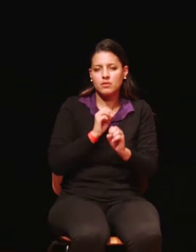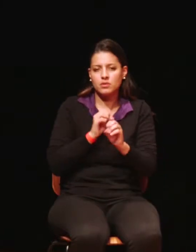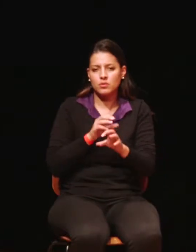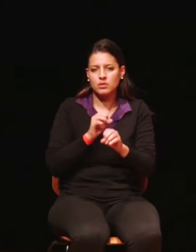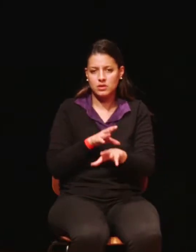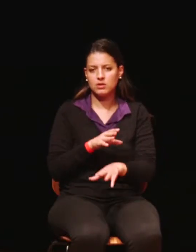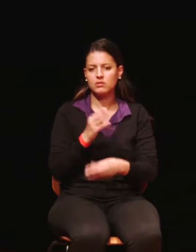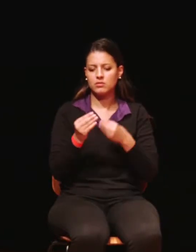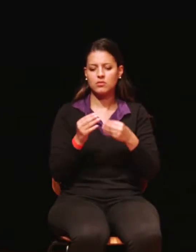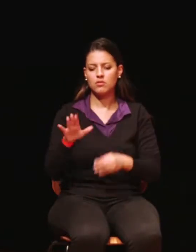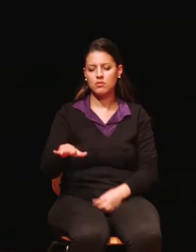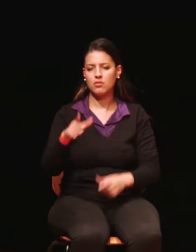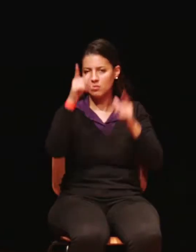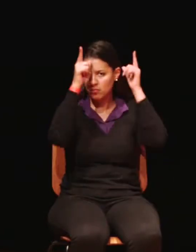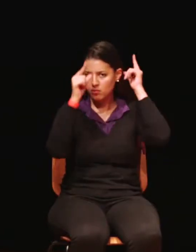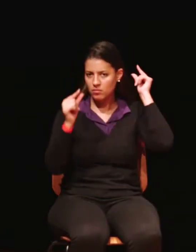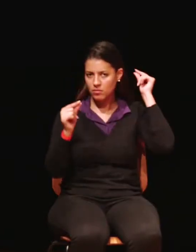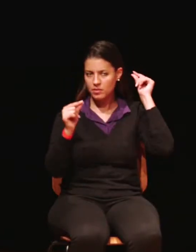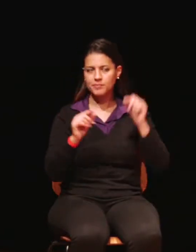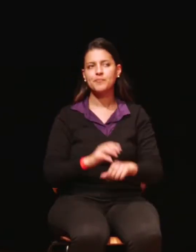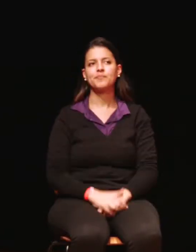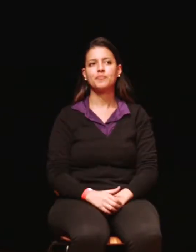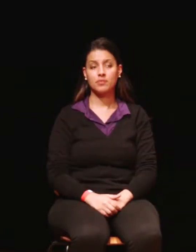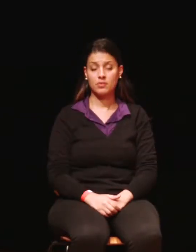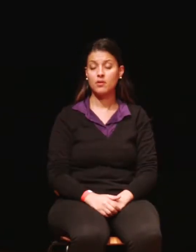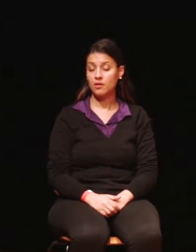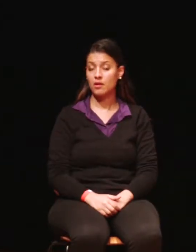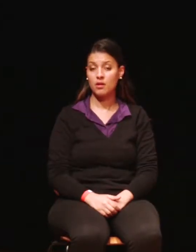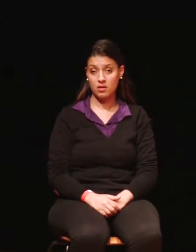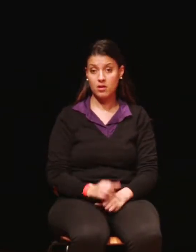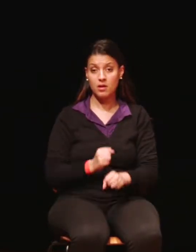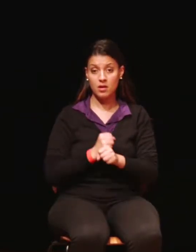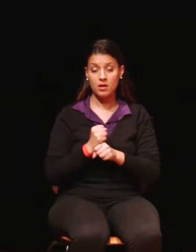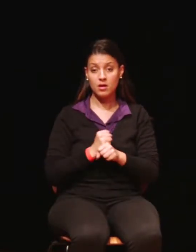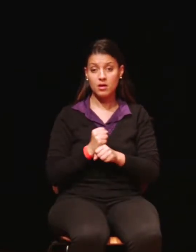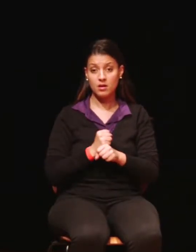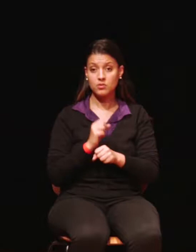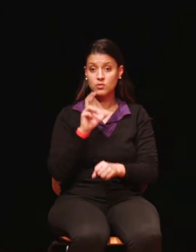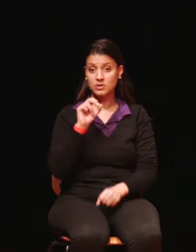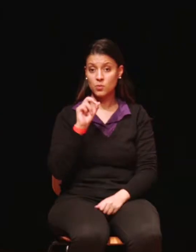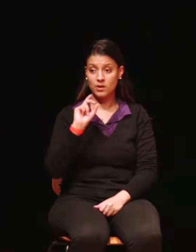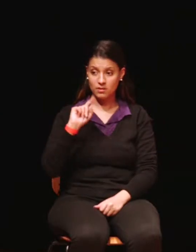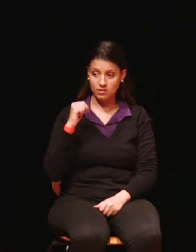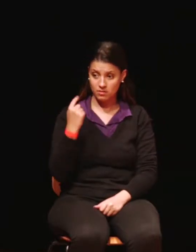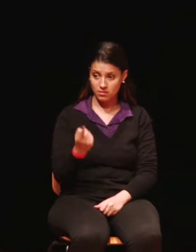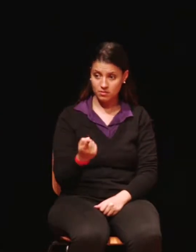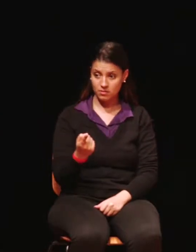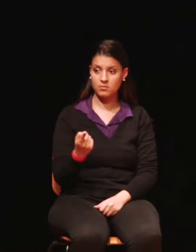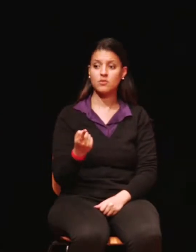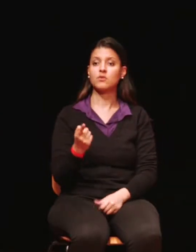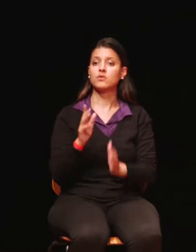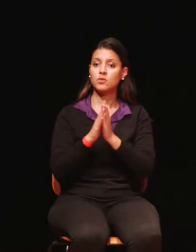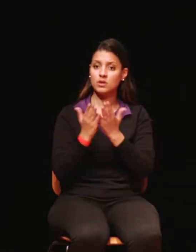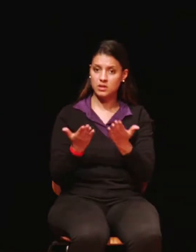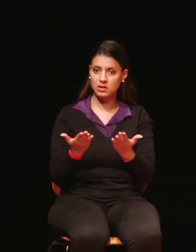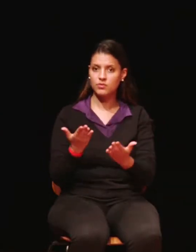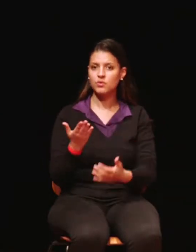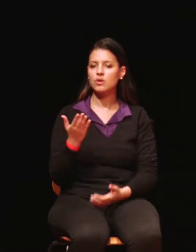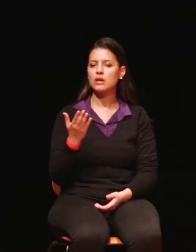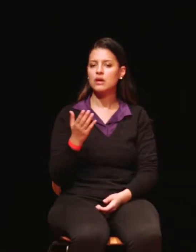Príncipes. 5 décadas mais tarde, registra-se o livro Da Instituição Real e